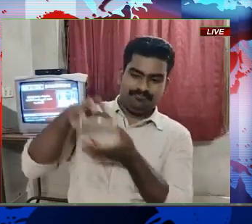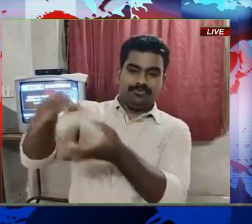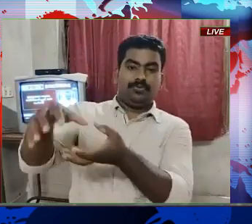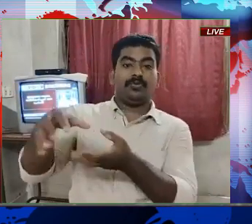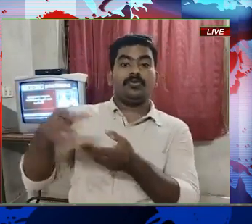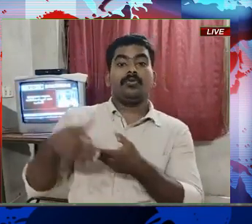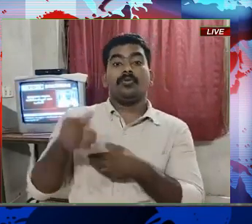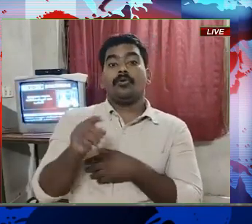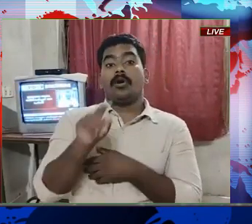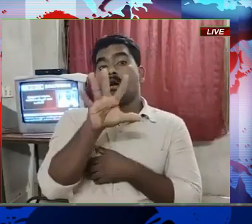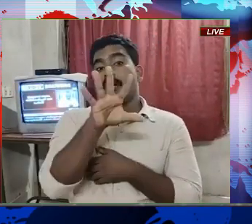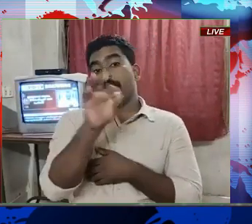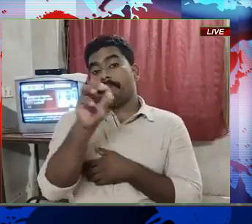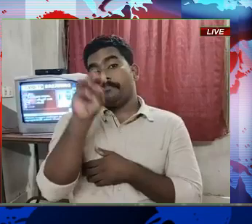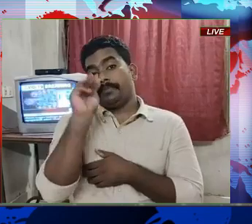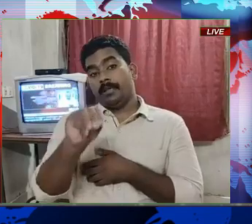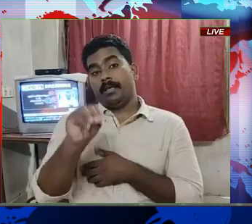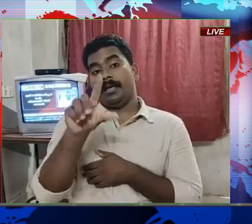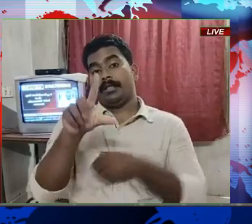നേരിട്ടൊരു പ്രതിസന്ധി.